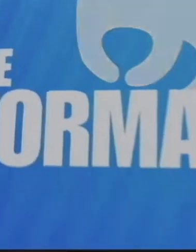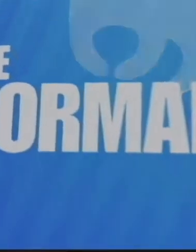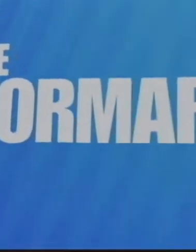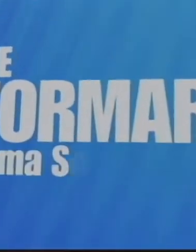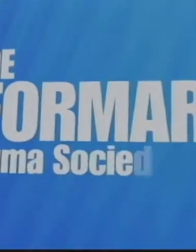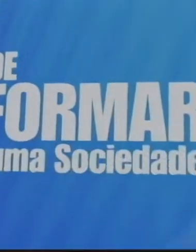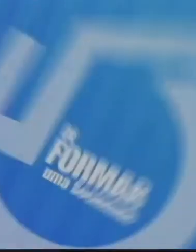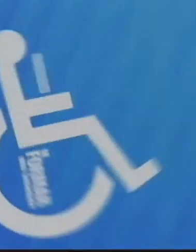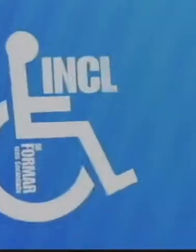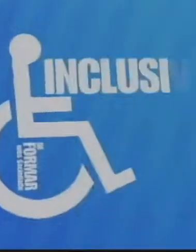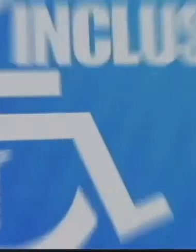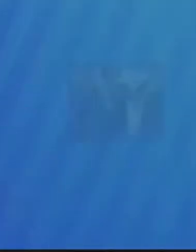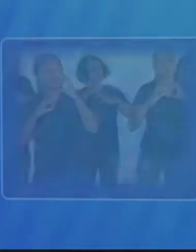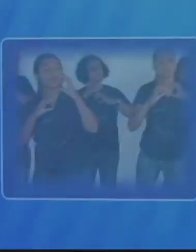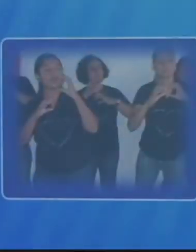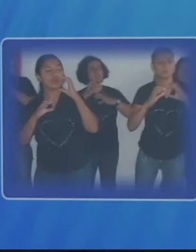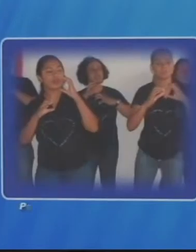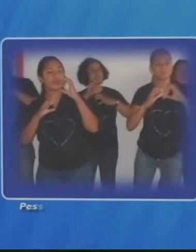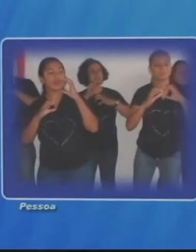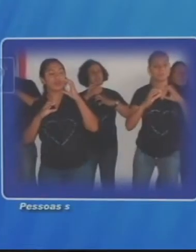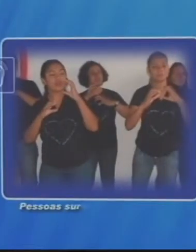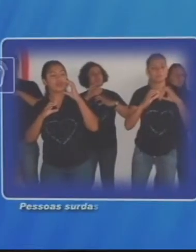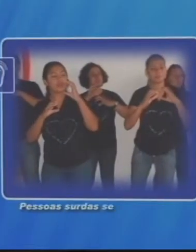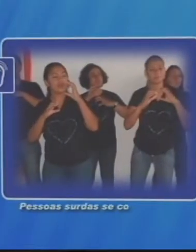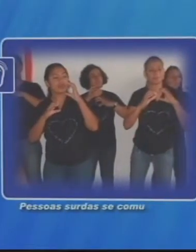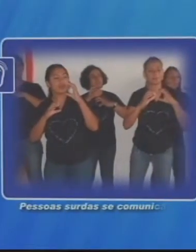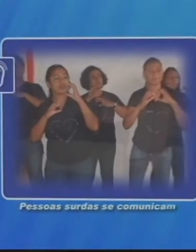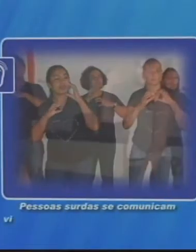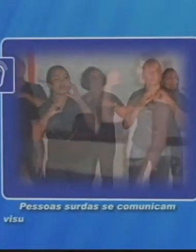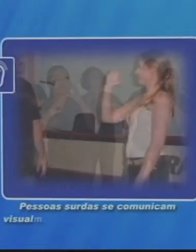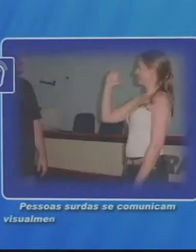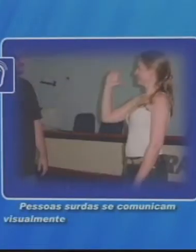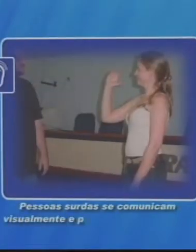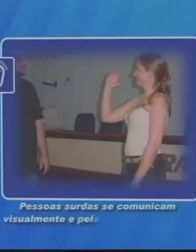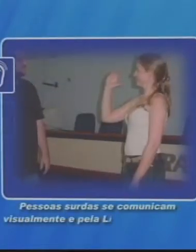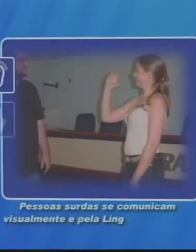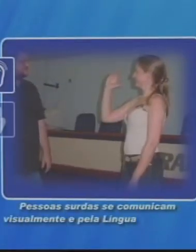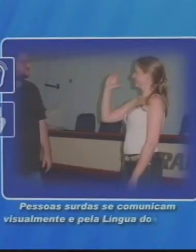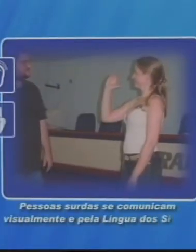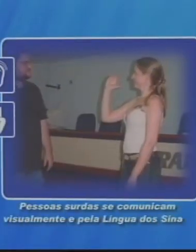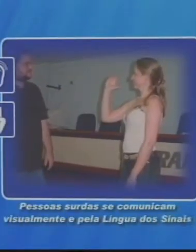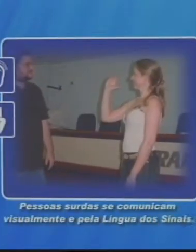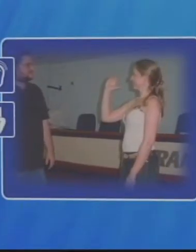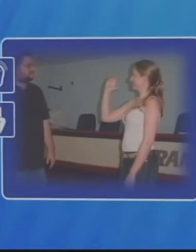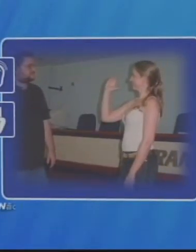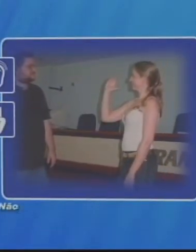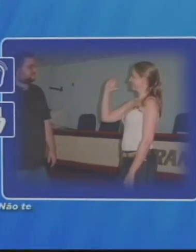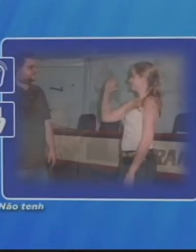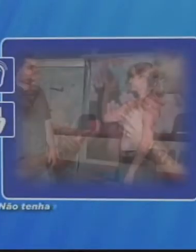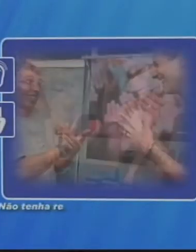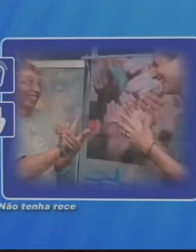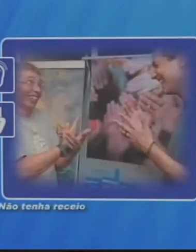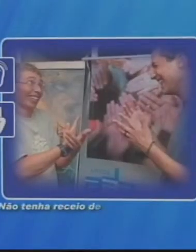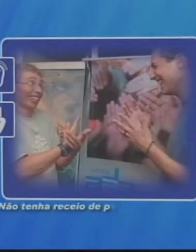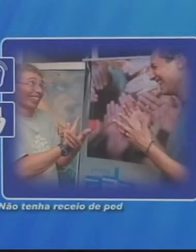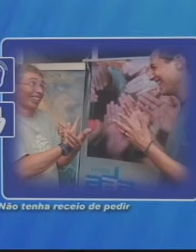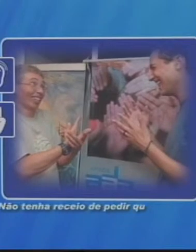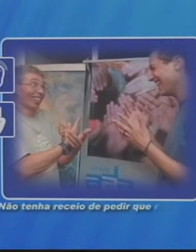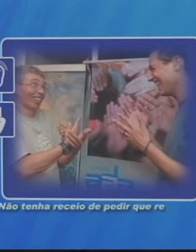uma sociedade inclusiva pessoas surdas se comunicam visualmente e pela língua dos sinais não tenha receio de pedir que